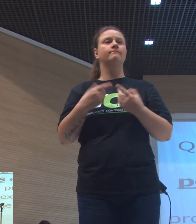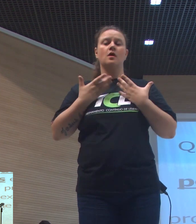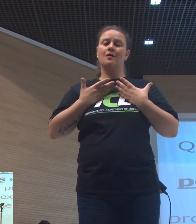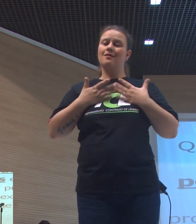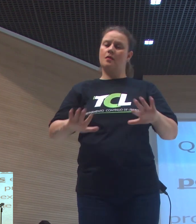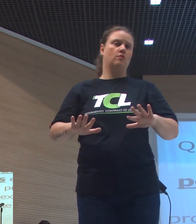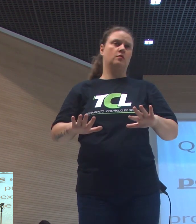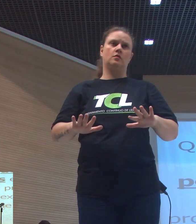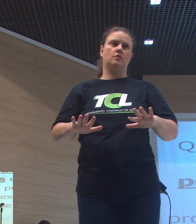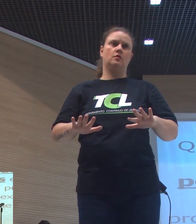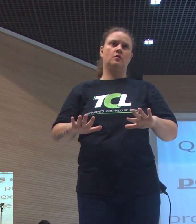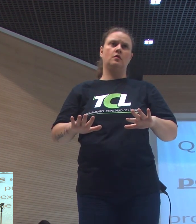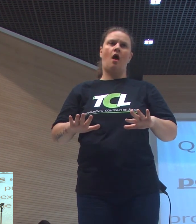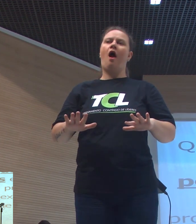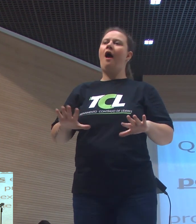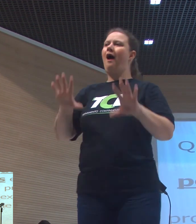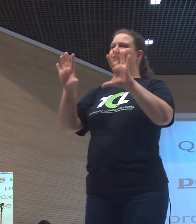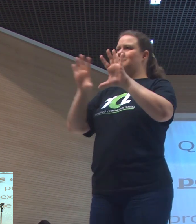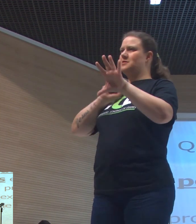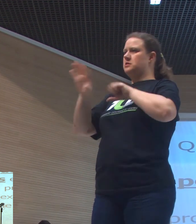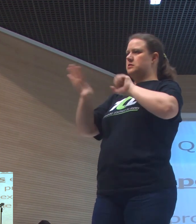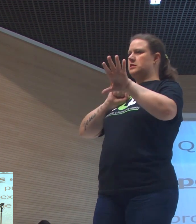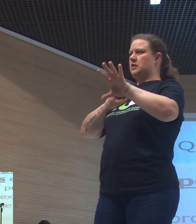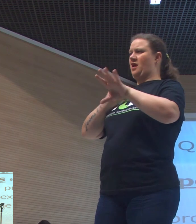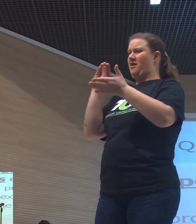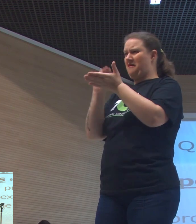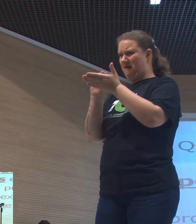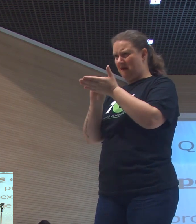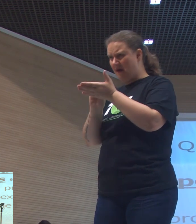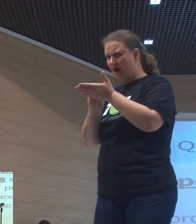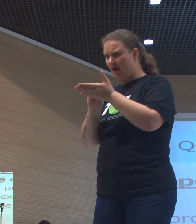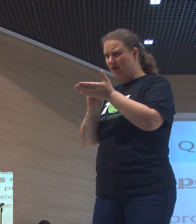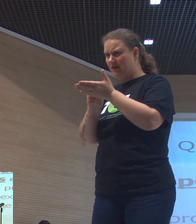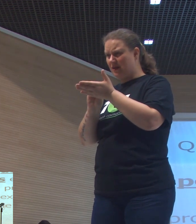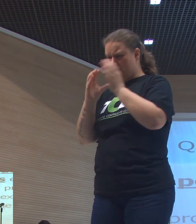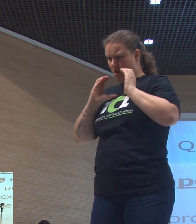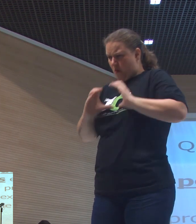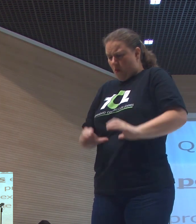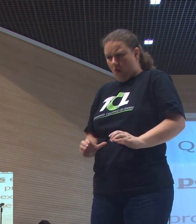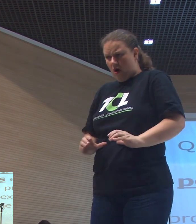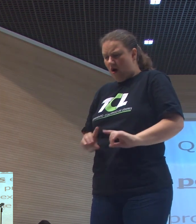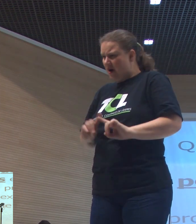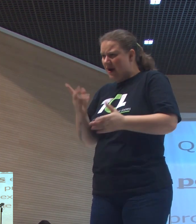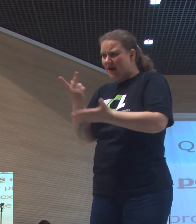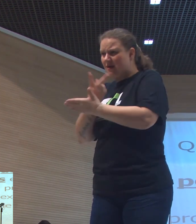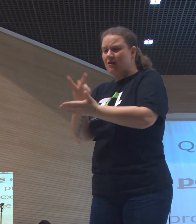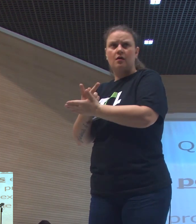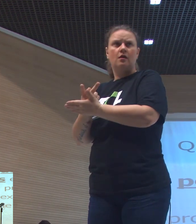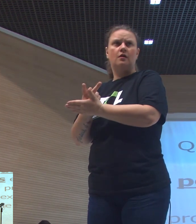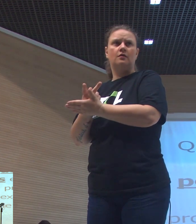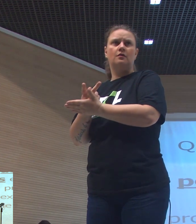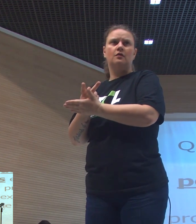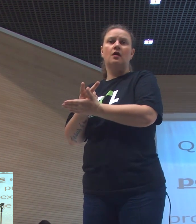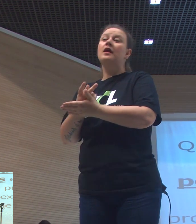quis aderir à desonestidade de um colega de trabalho, ou de um grupo que estava desviando alguma